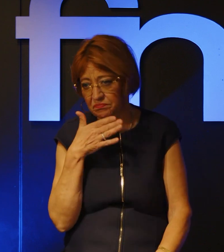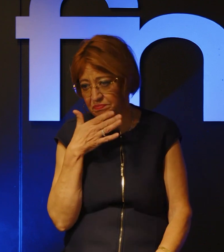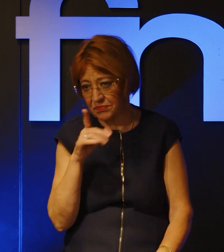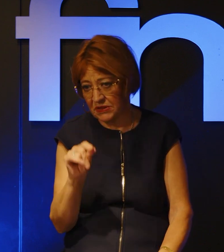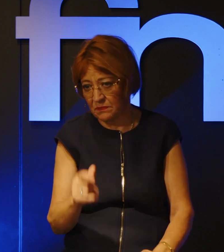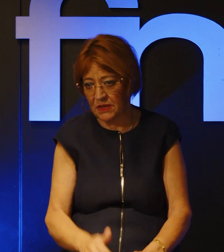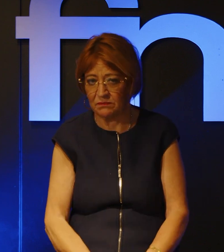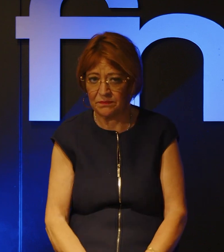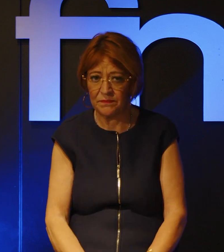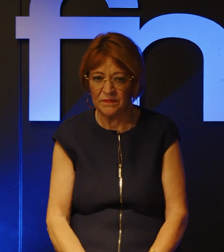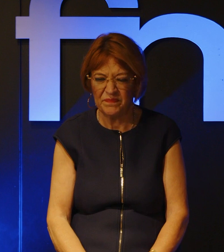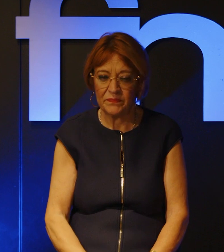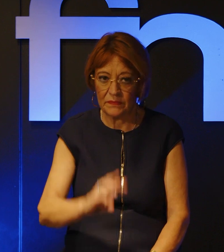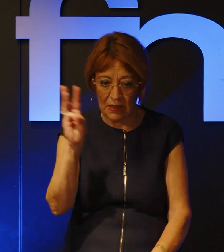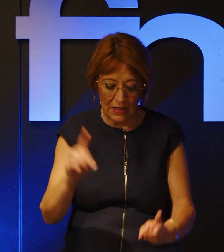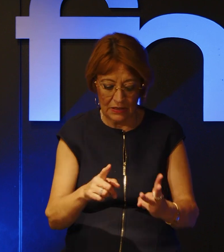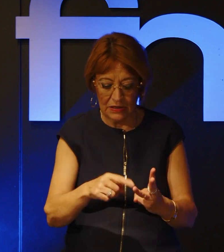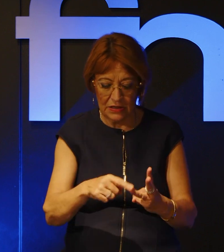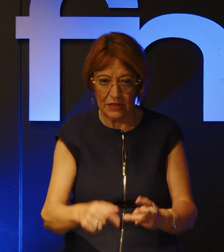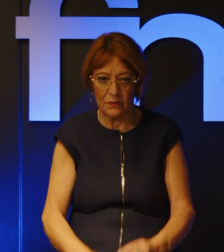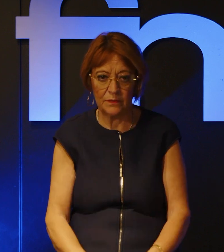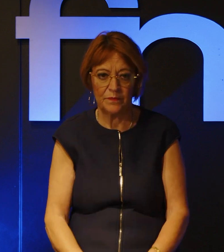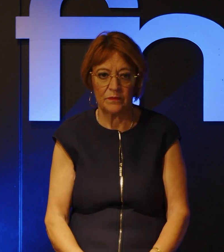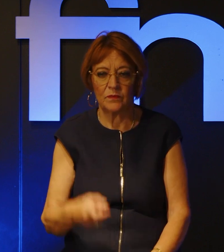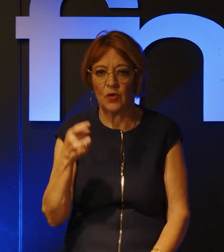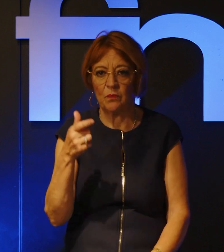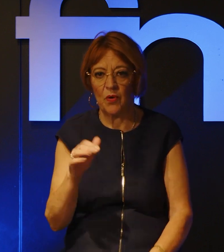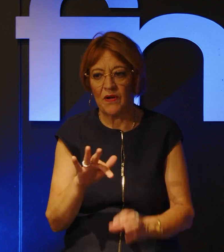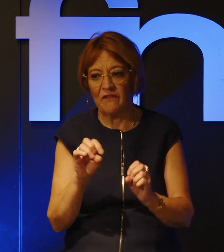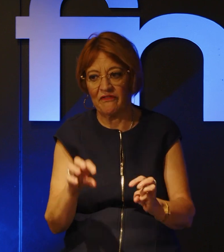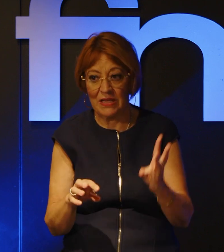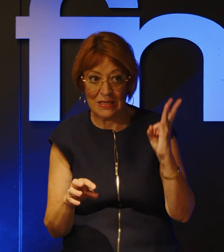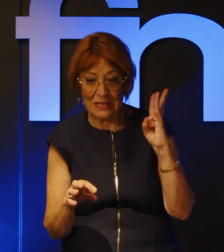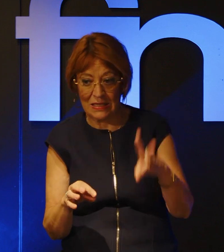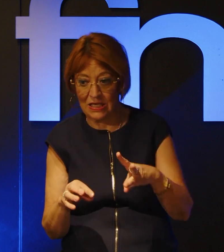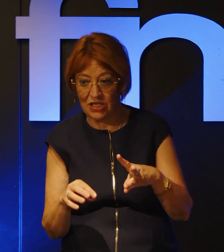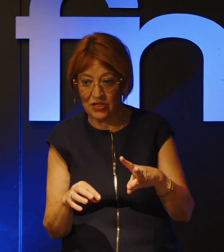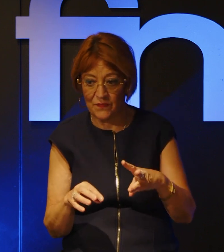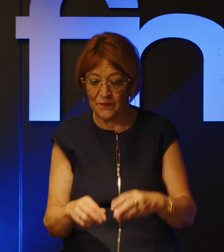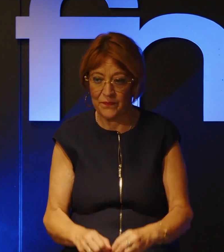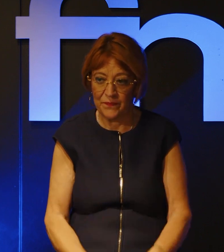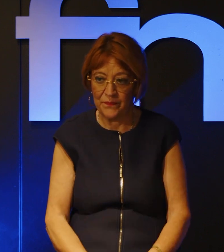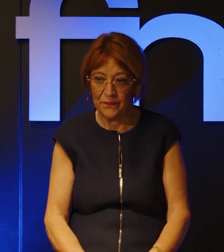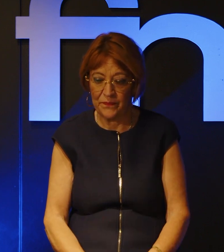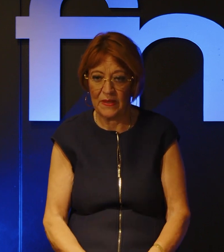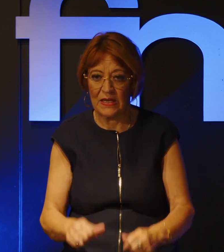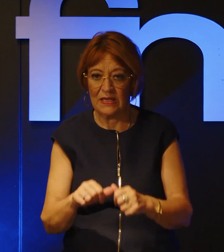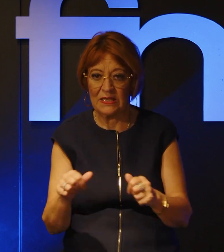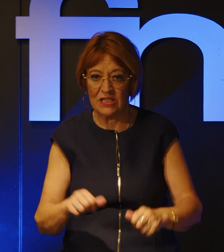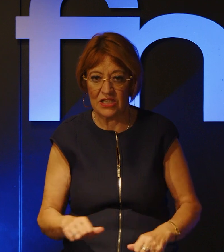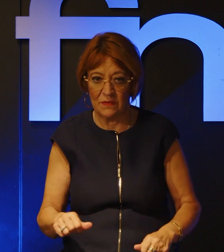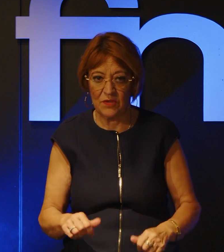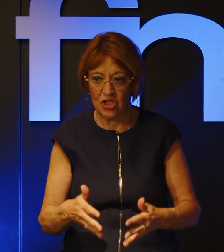também em terceiro lugar eh e um pouco a fechar estes três H sistemas